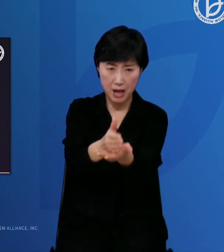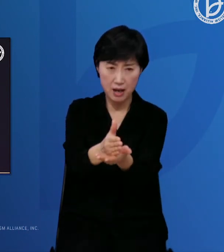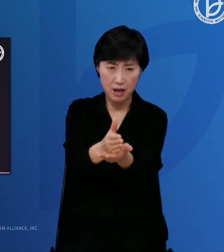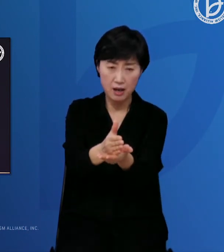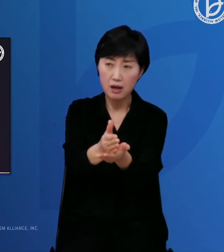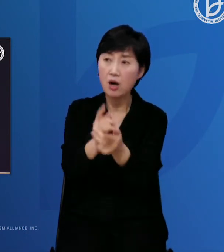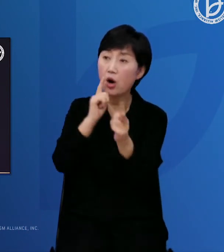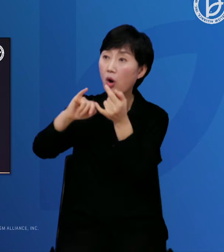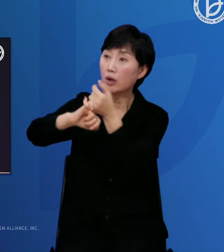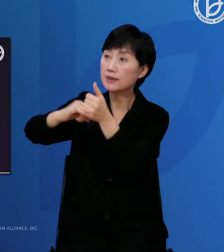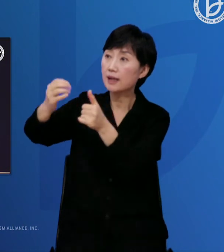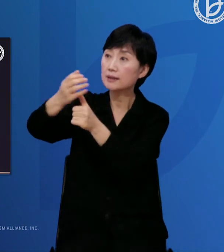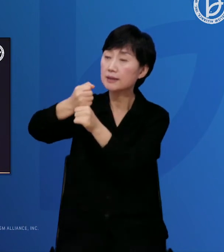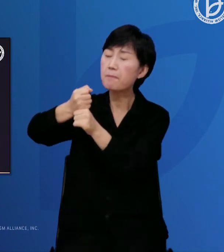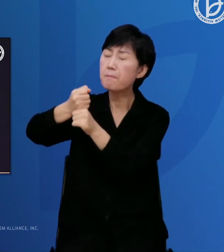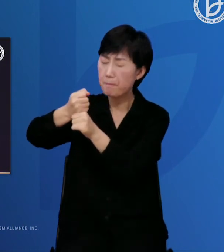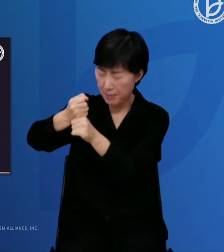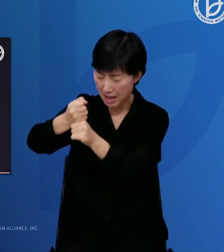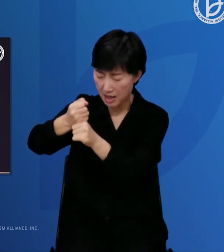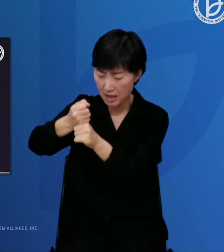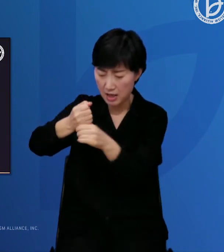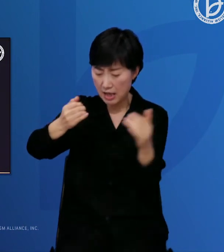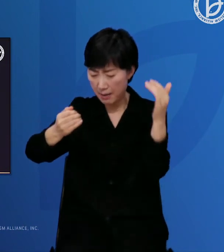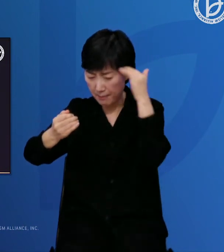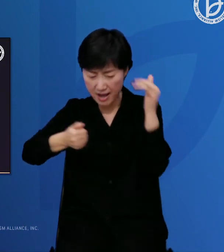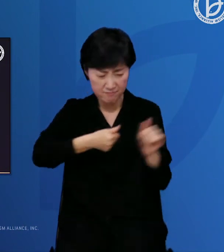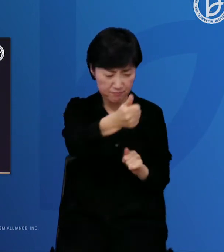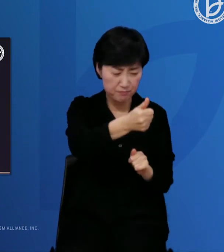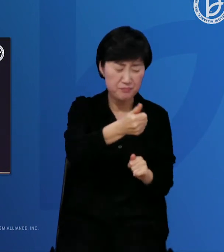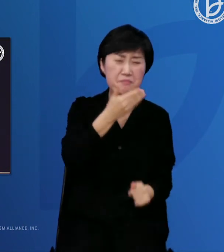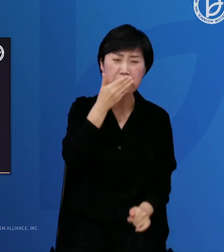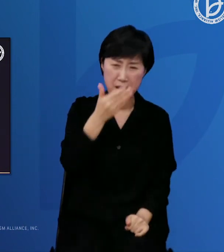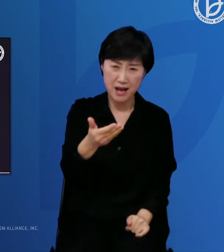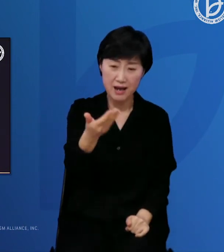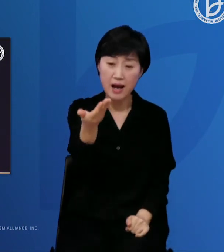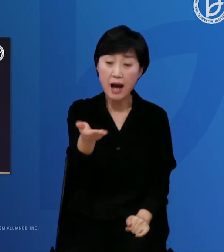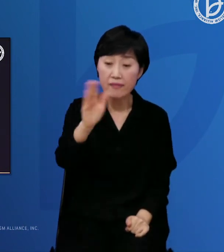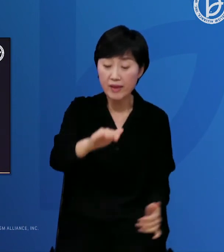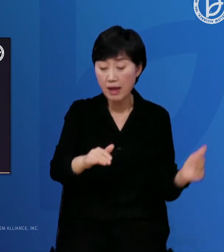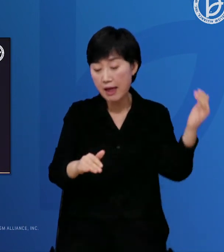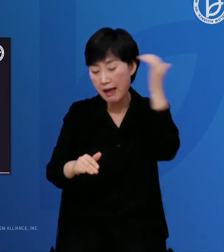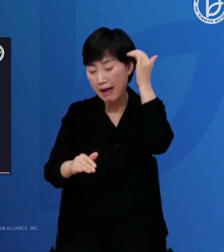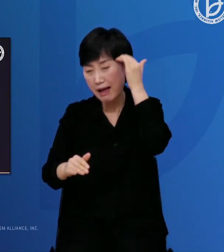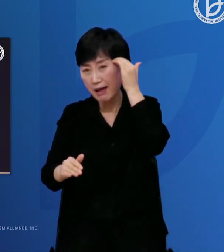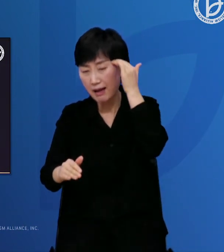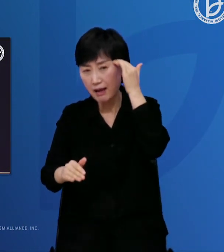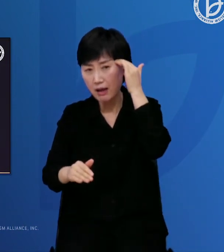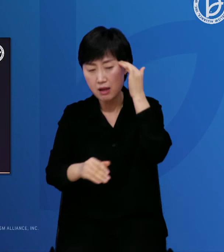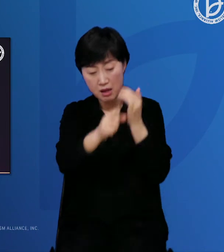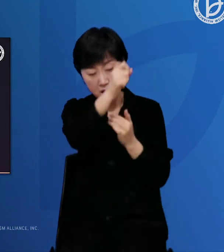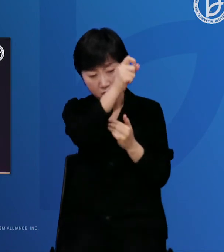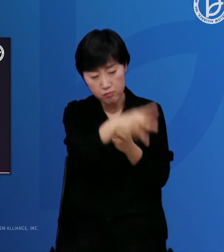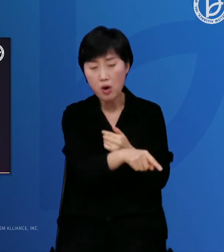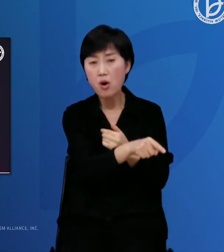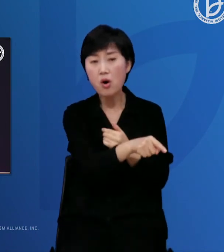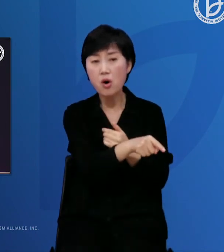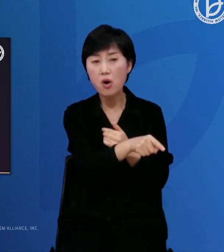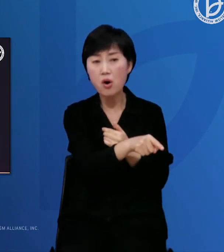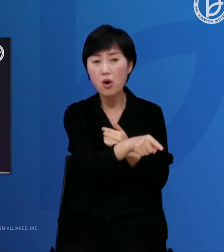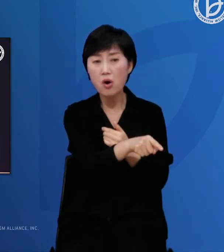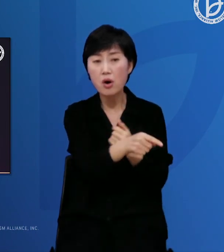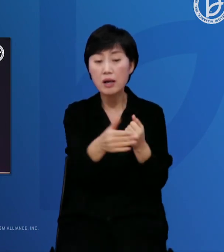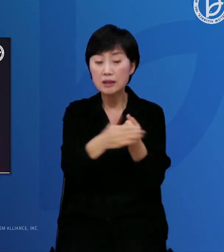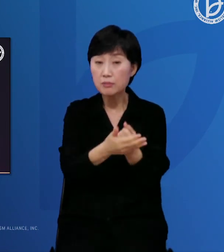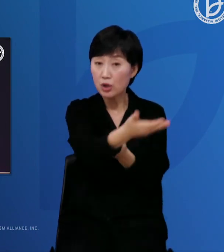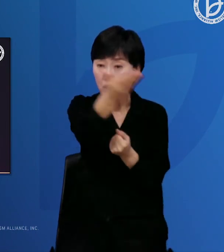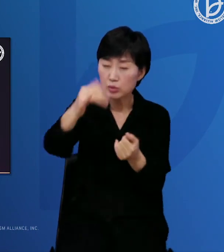무너지게 돼 있는데 건든다니까요. If you just hold on to the covenant, he has no choice but to crumble down, and yet he will still 그래서 try to 언약만 strike 잡으면 you. 돼요.